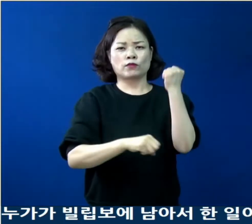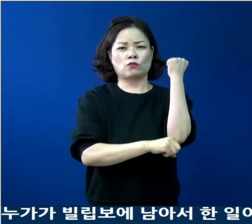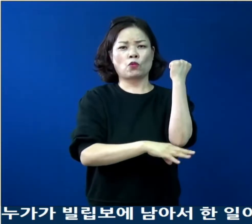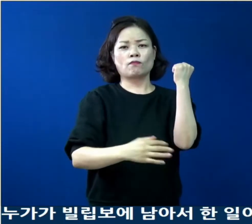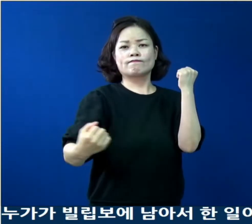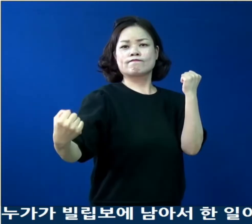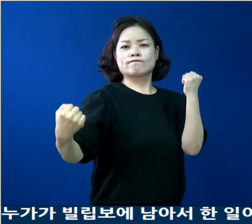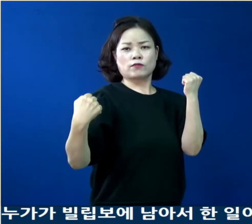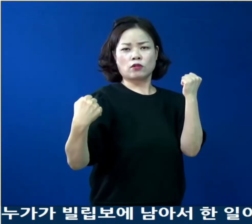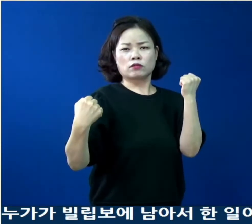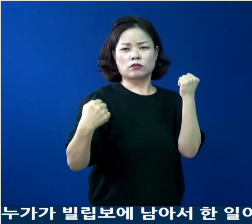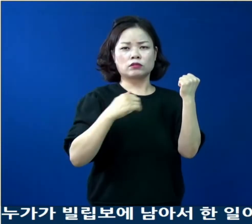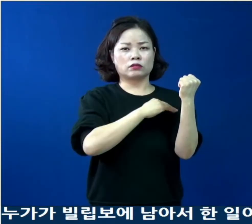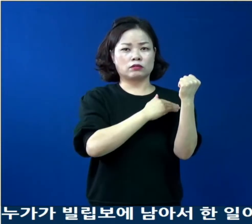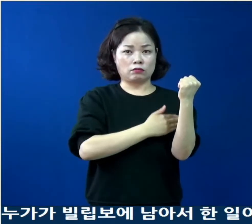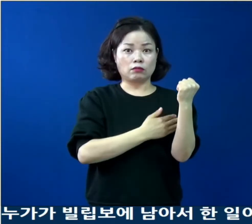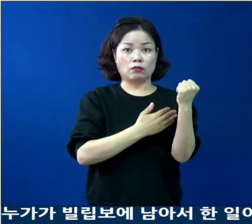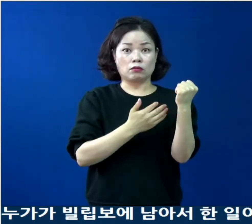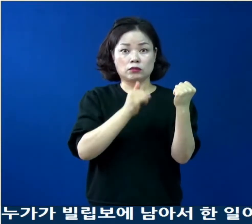원동력이었다, 이렇게 보여집니다.